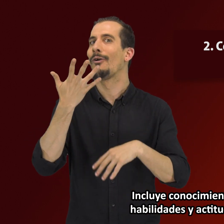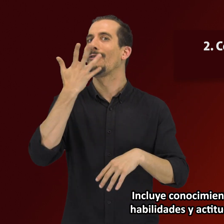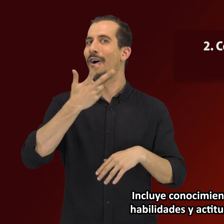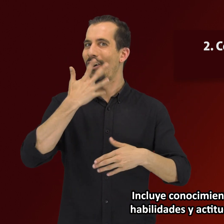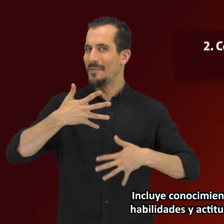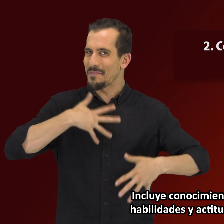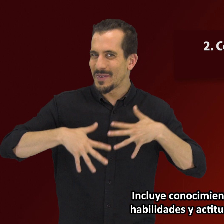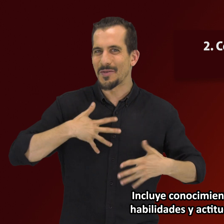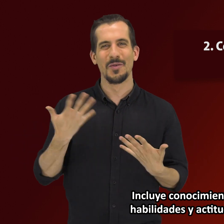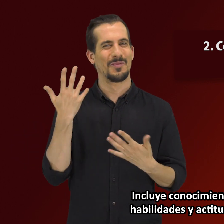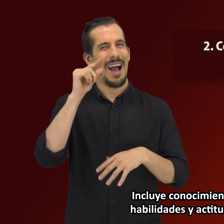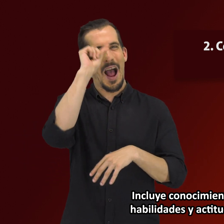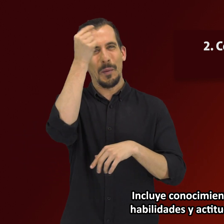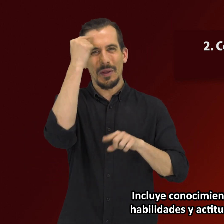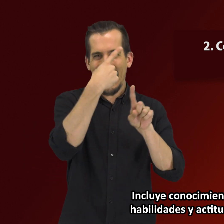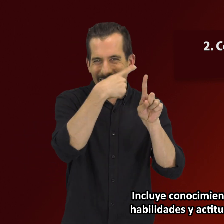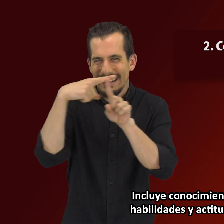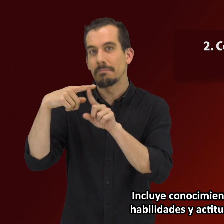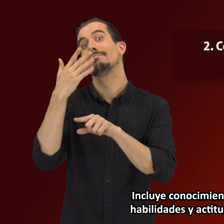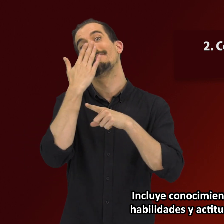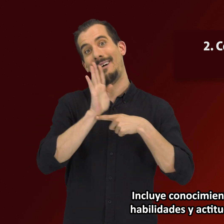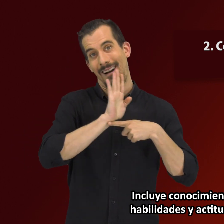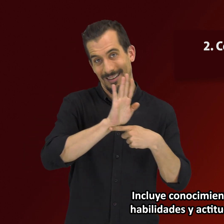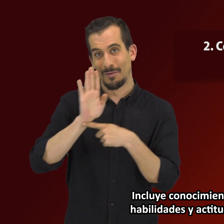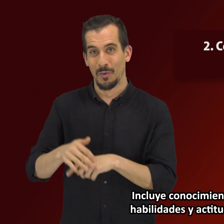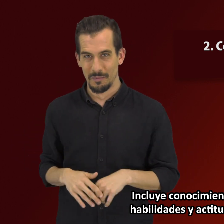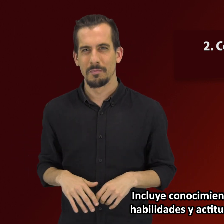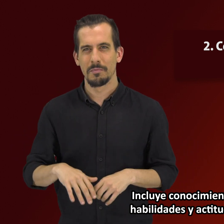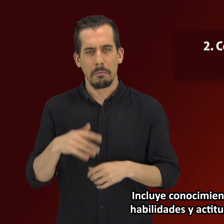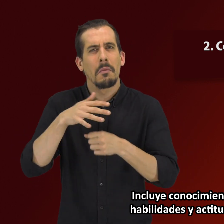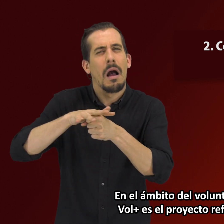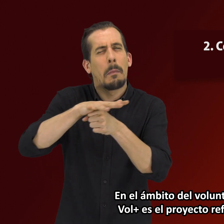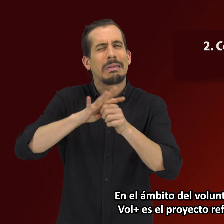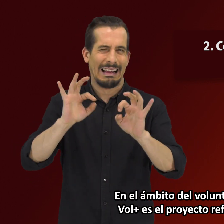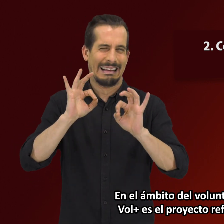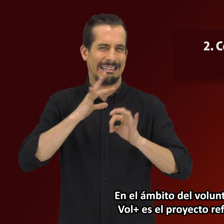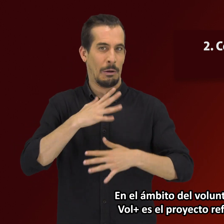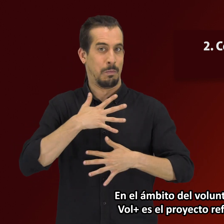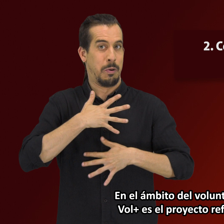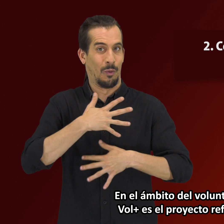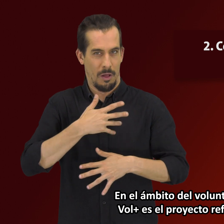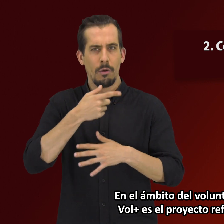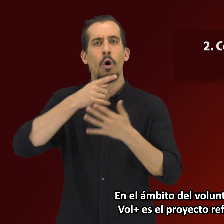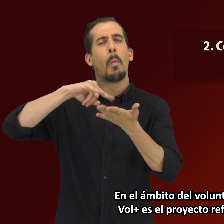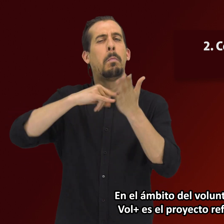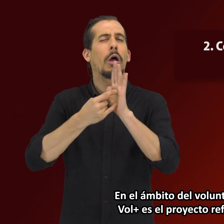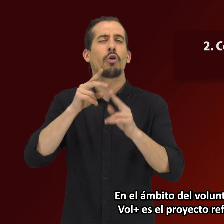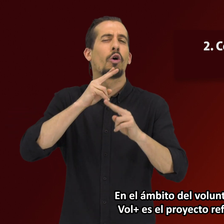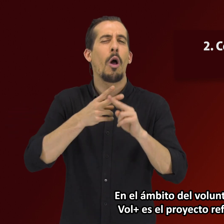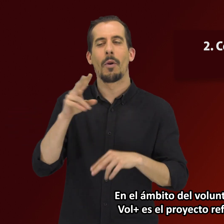o superior en una actividad determinada. Incluye conocimientos, habilidades y actitudes. En el ámbito